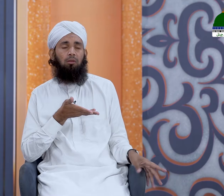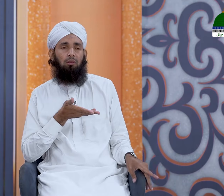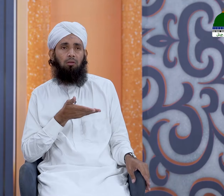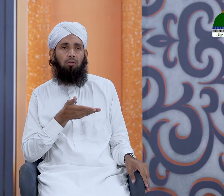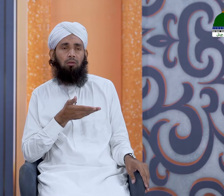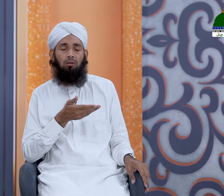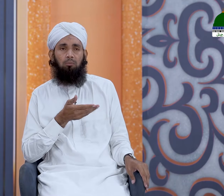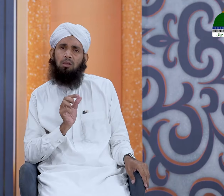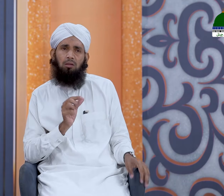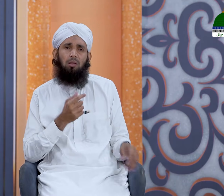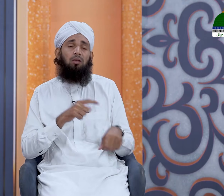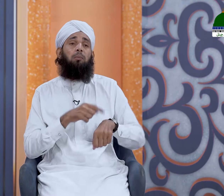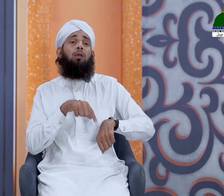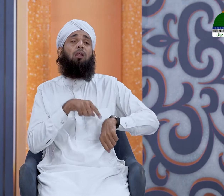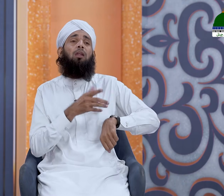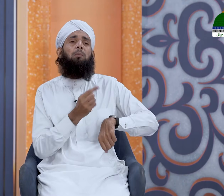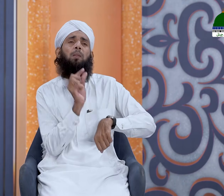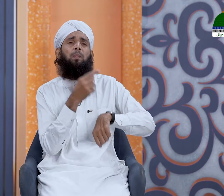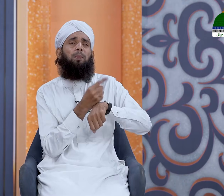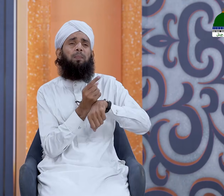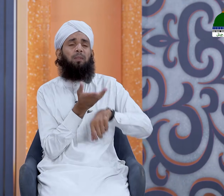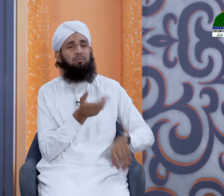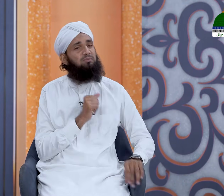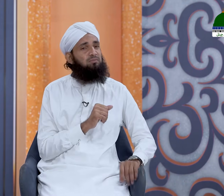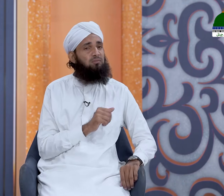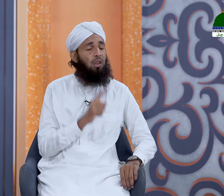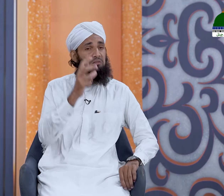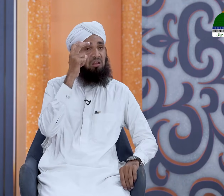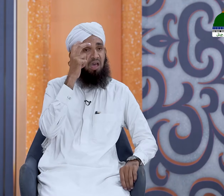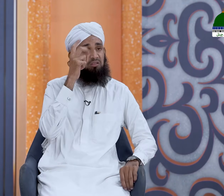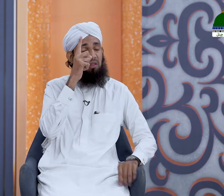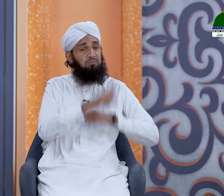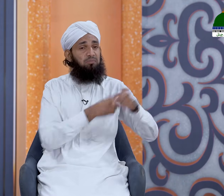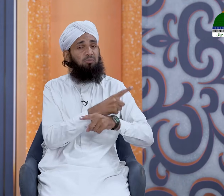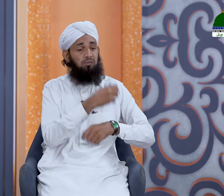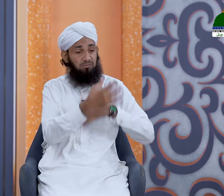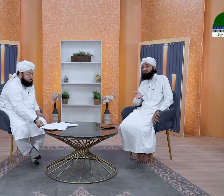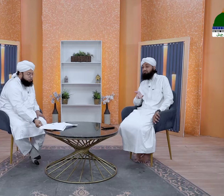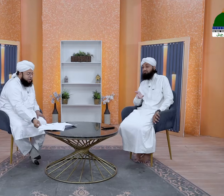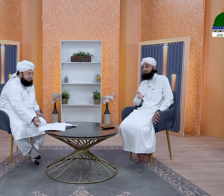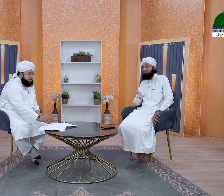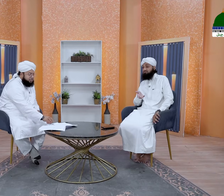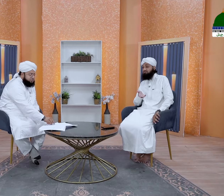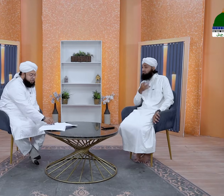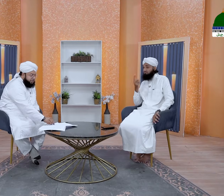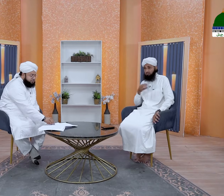سیکنڈز بندے نے ایسا گمان کر لیا، لیکن اس کی سزا جہنم کا عذاب ہے جو کہ ہم برداشت نہیں کر